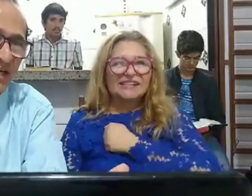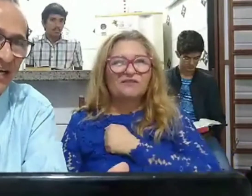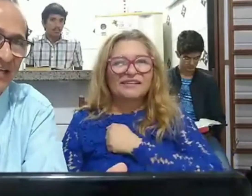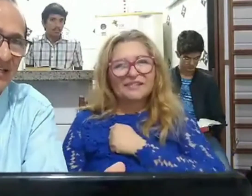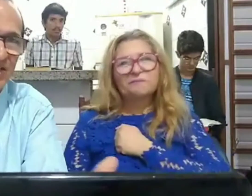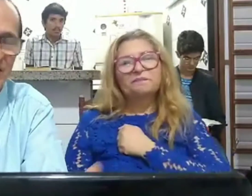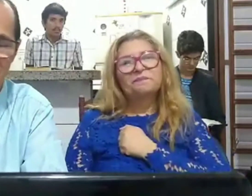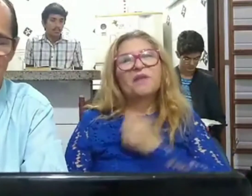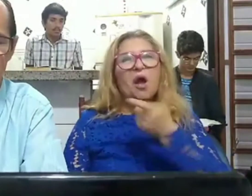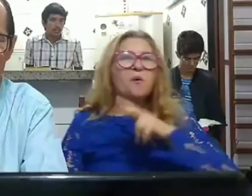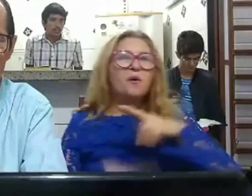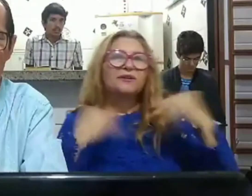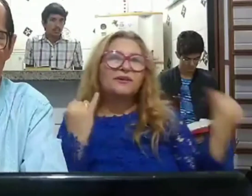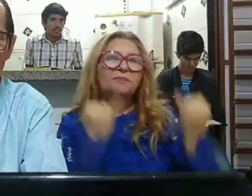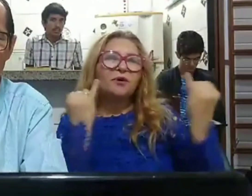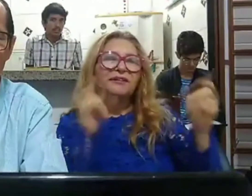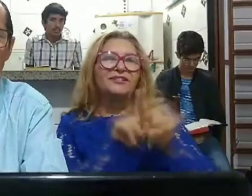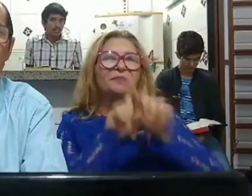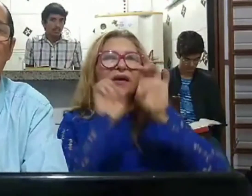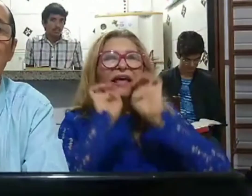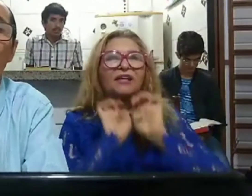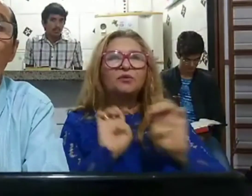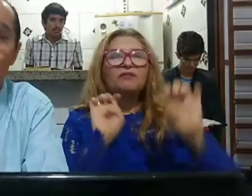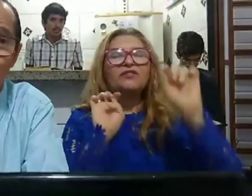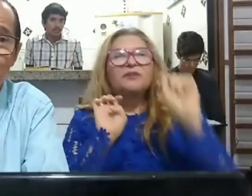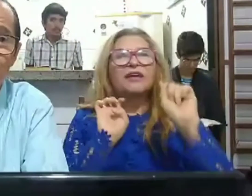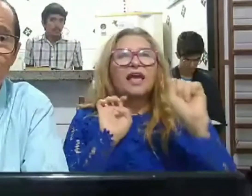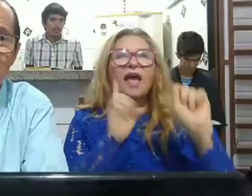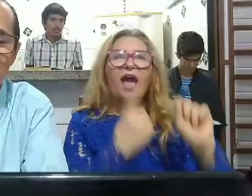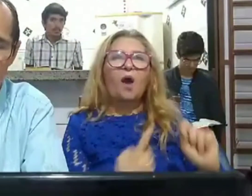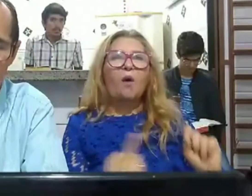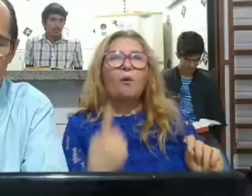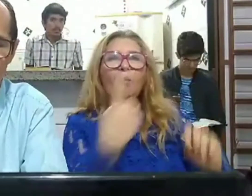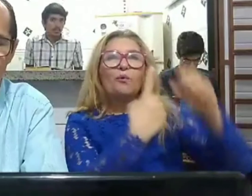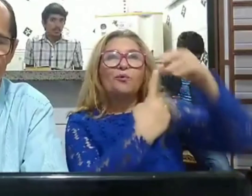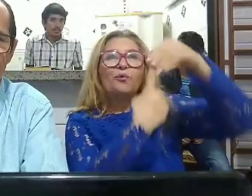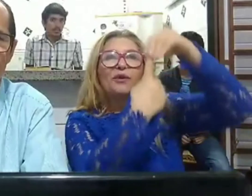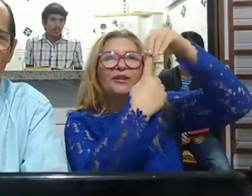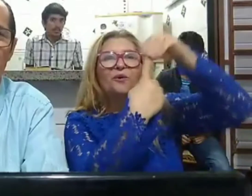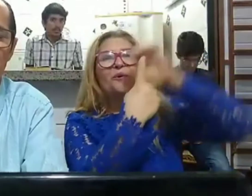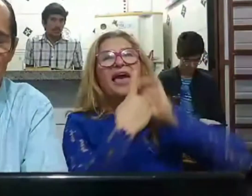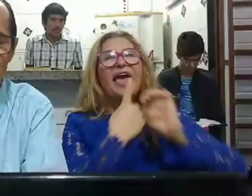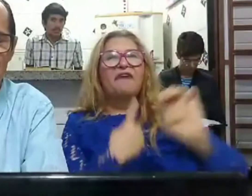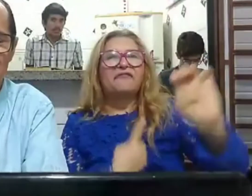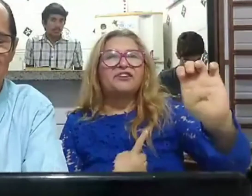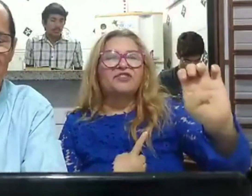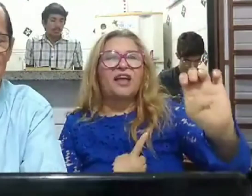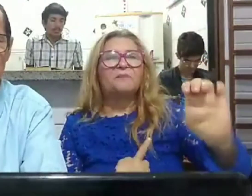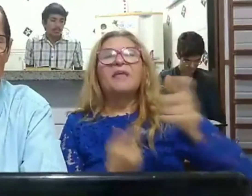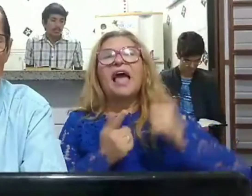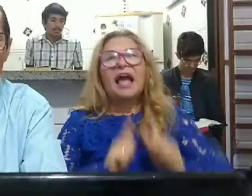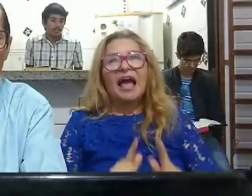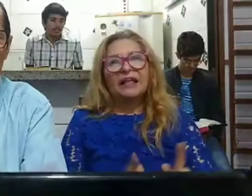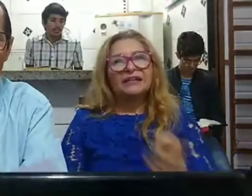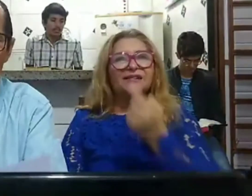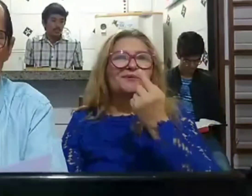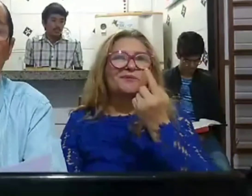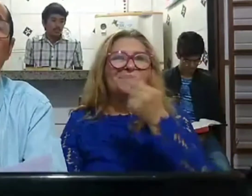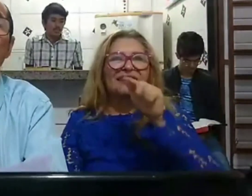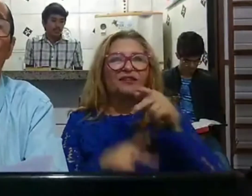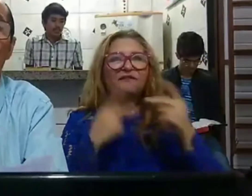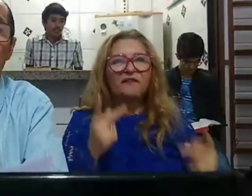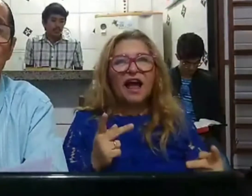outra característica desse evangelho é que ele é o único evangelho. Gálatas 1:7 diz: mas